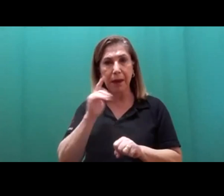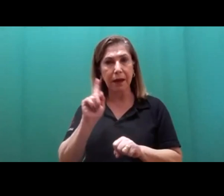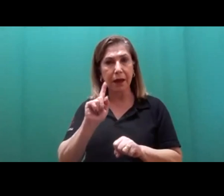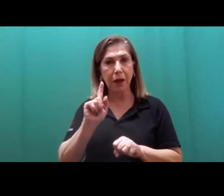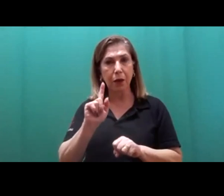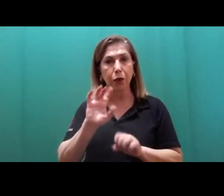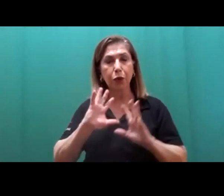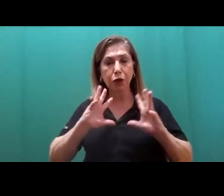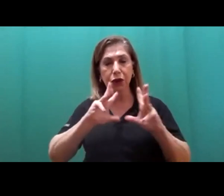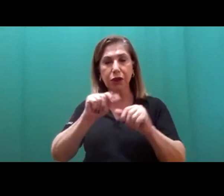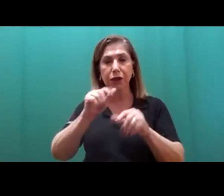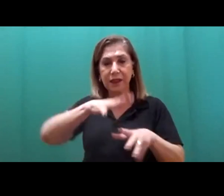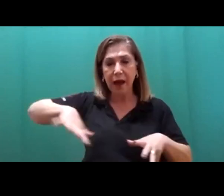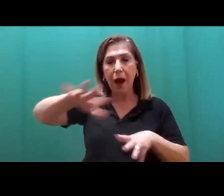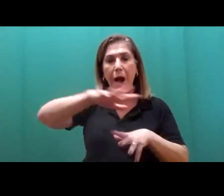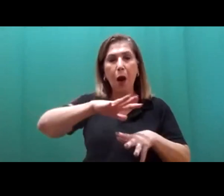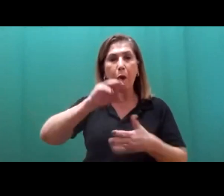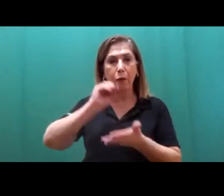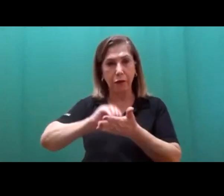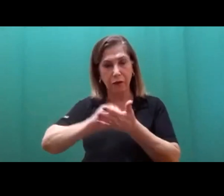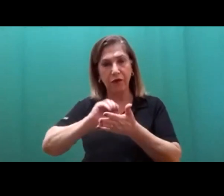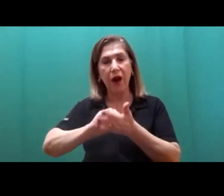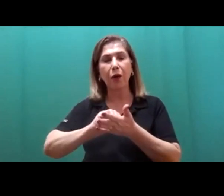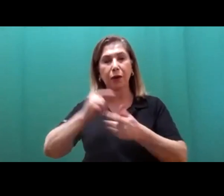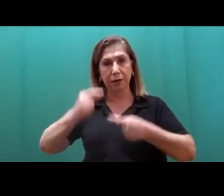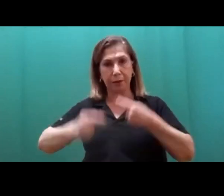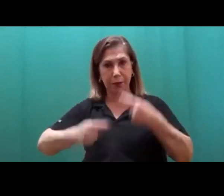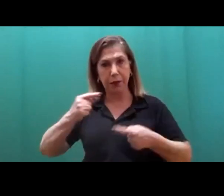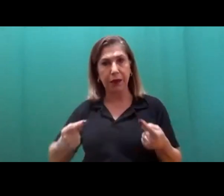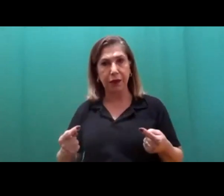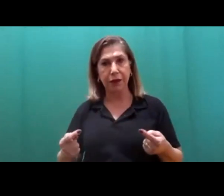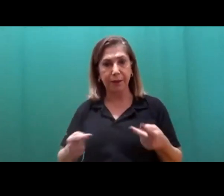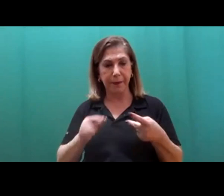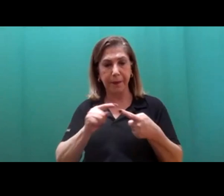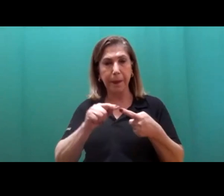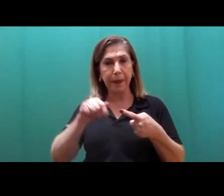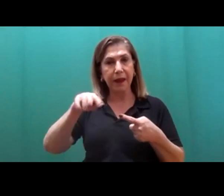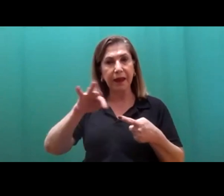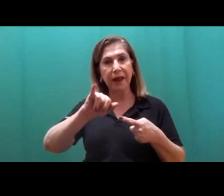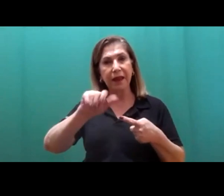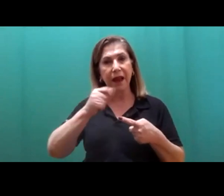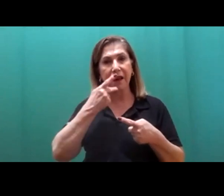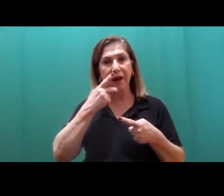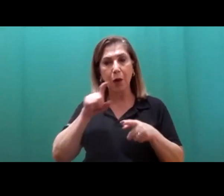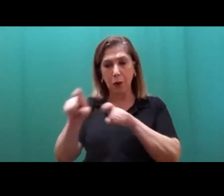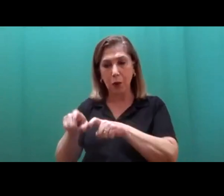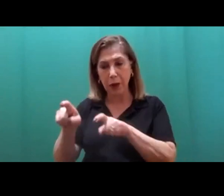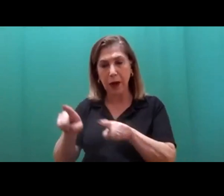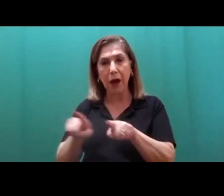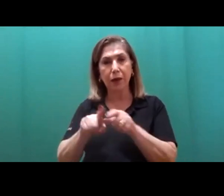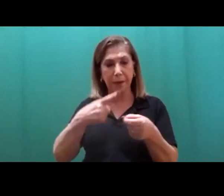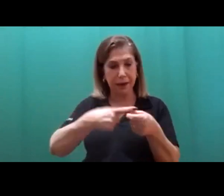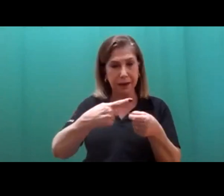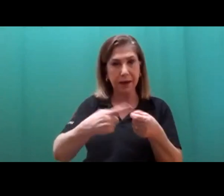esses territórios complexos, que são as regiões metropolitanas, né, a Natália trouxe também a questão do rural urbano, então ouvi um